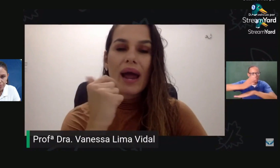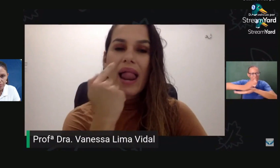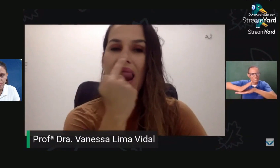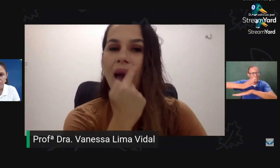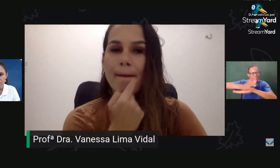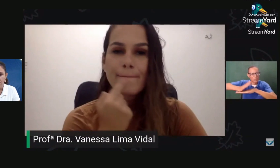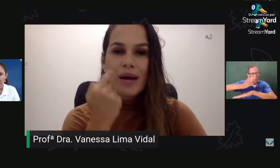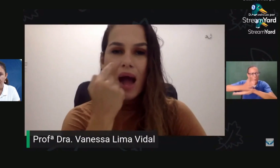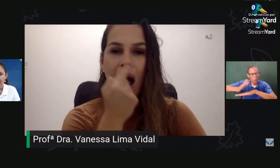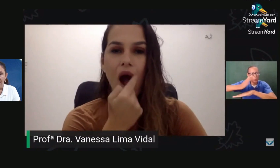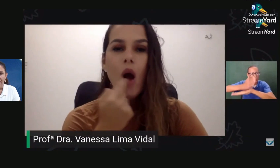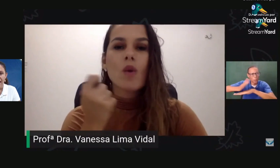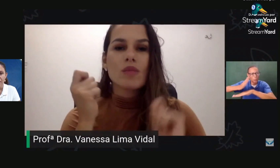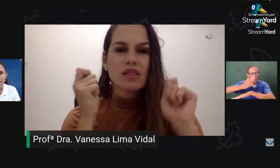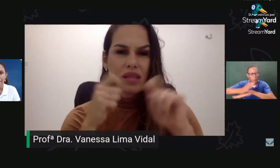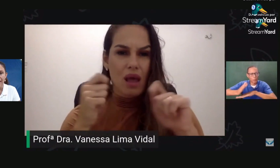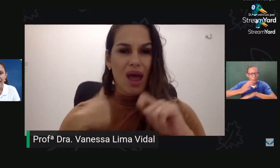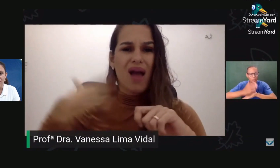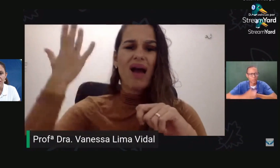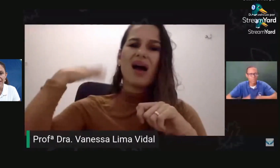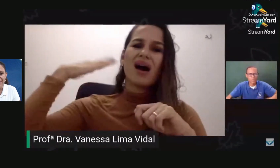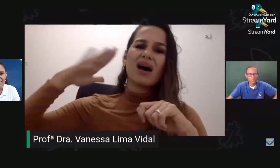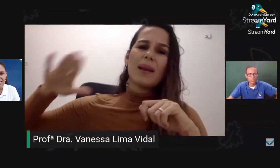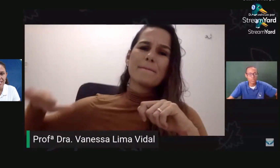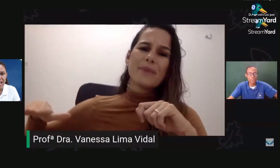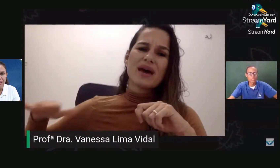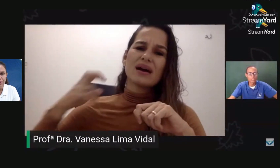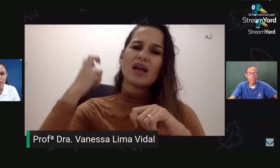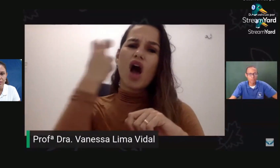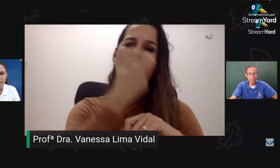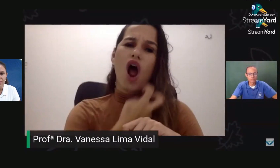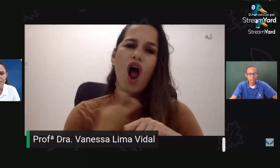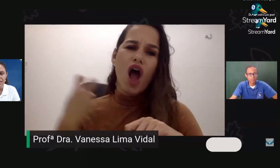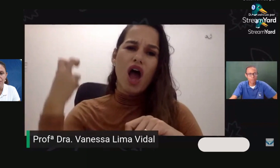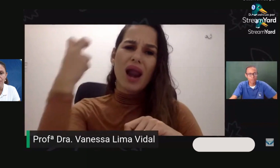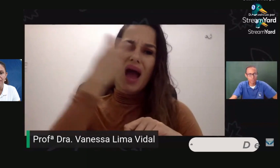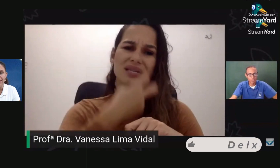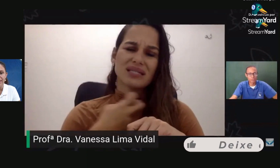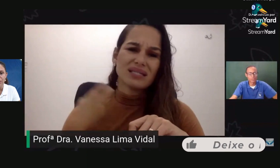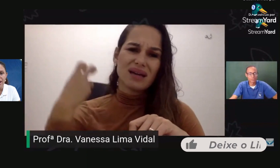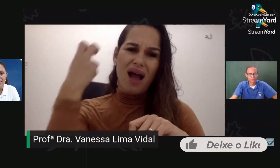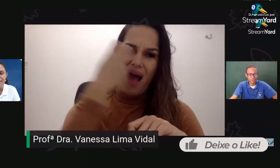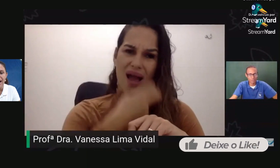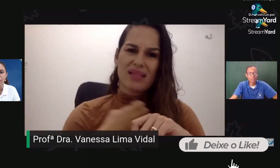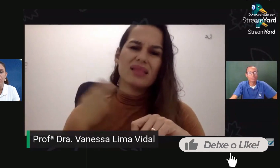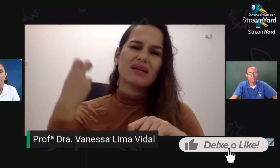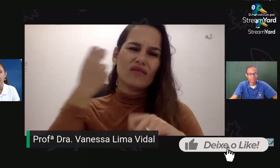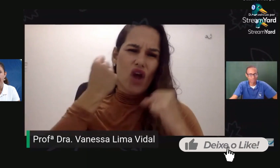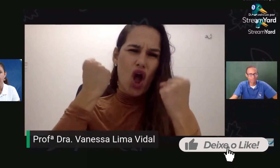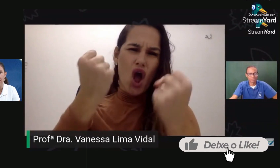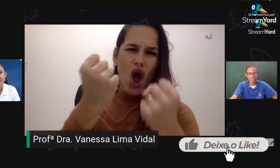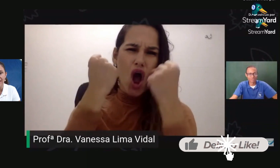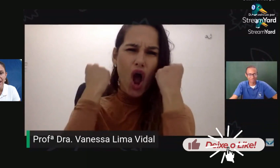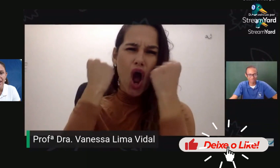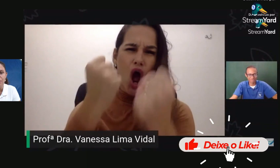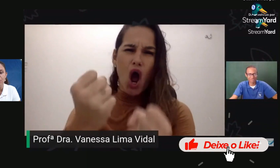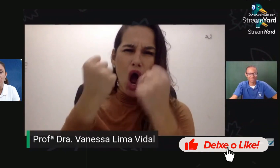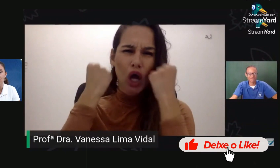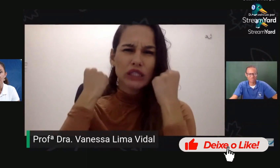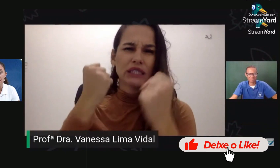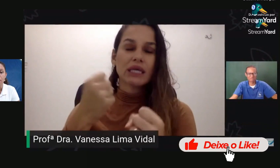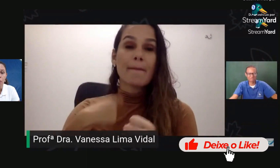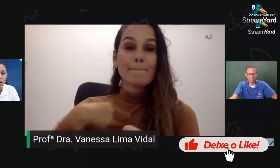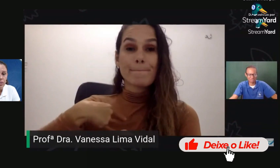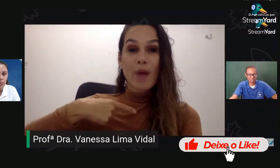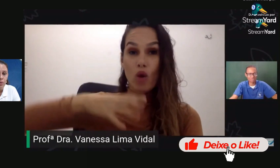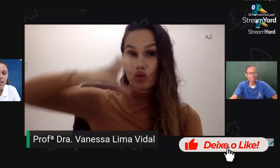labial. Era uma prática incansável. Então, assim, eu ficava tentando oralizar. Quando eu era pequena, eu me